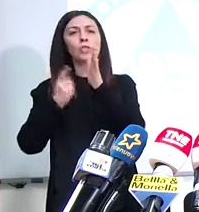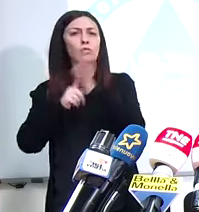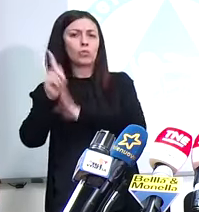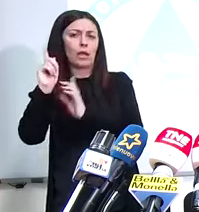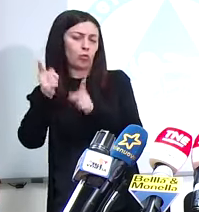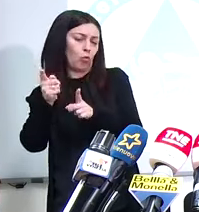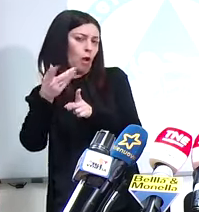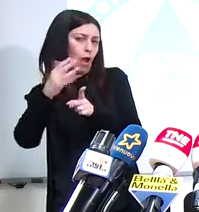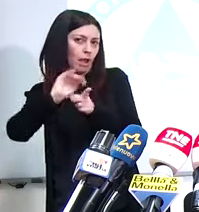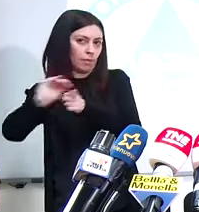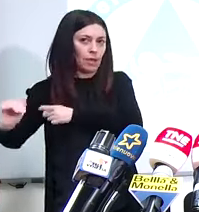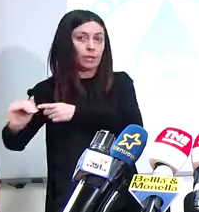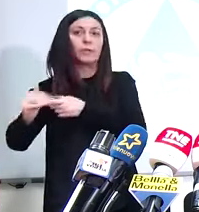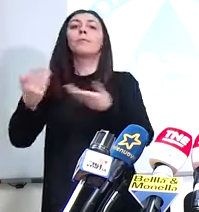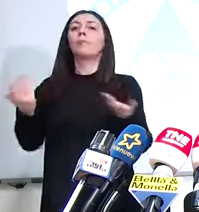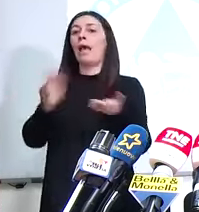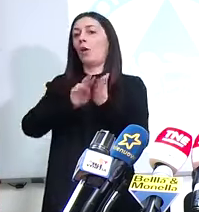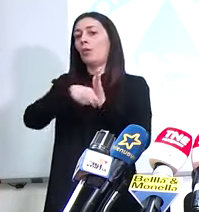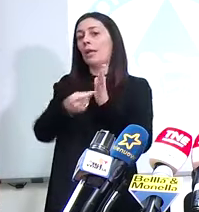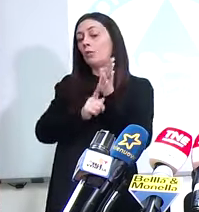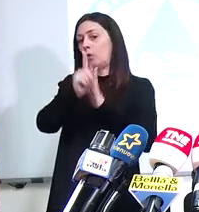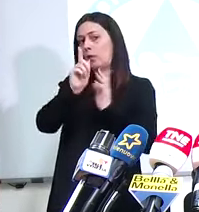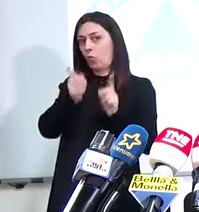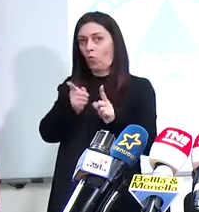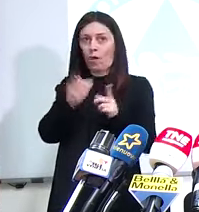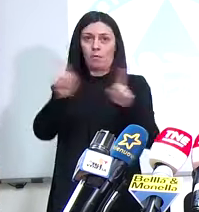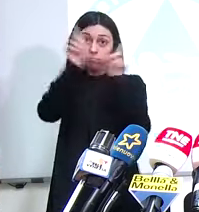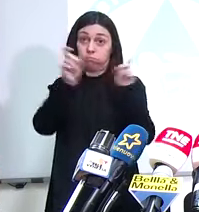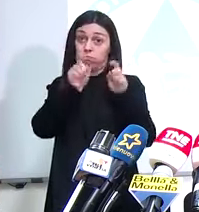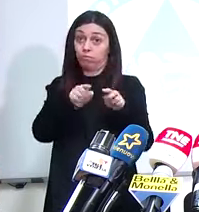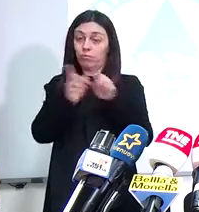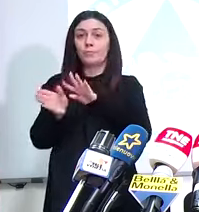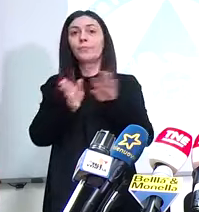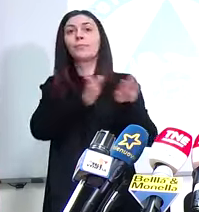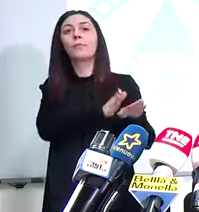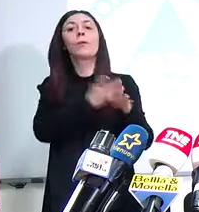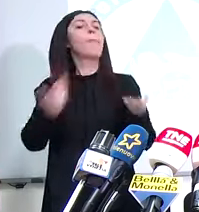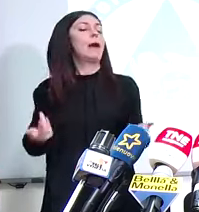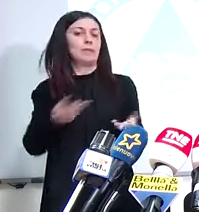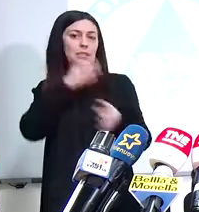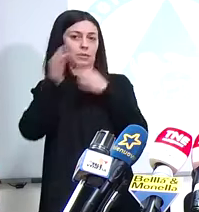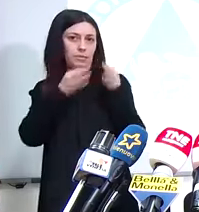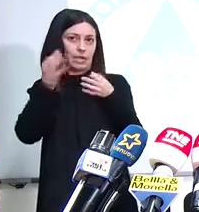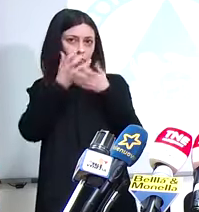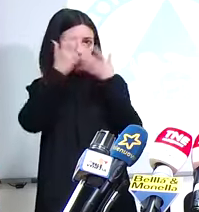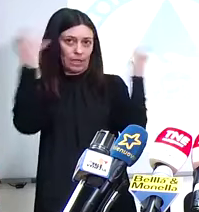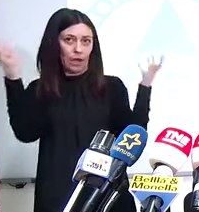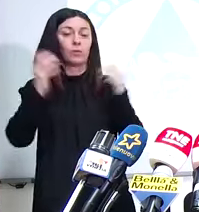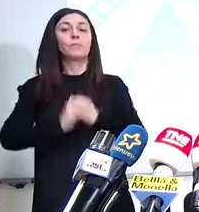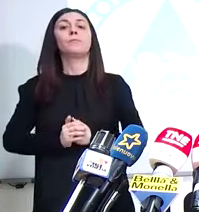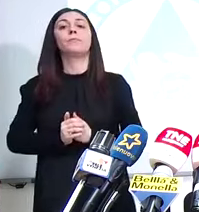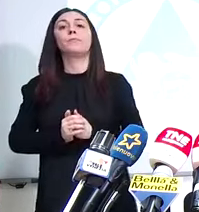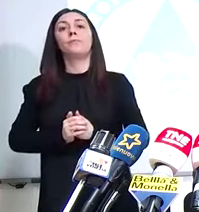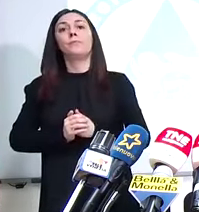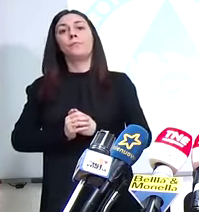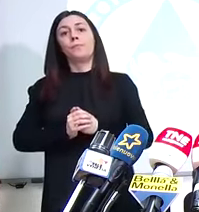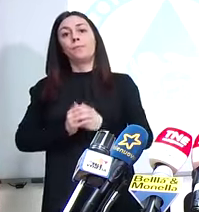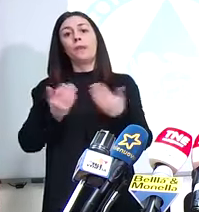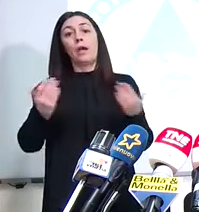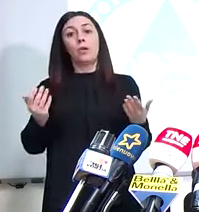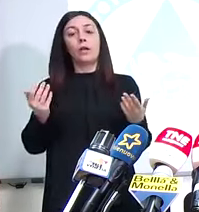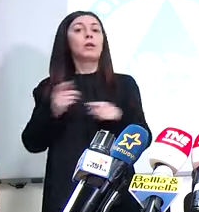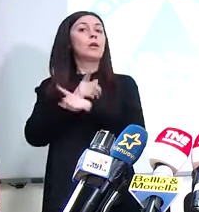avverrà tra vero allora il tema è questa noi abbiamo intanto siamo sempre stati contattati questa